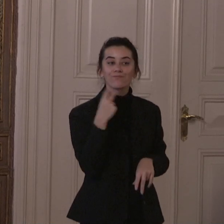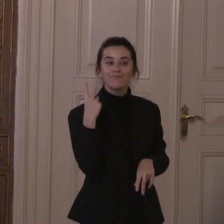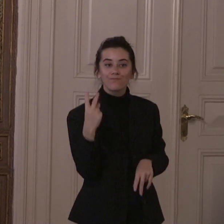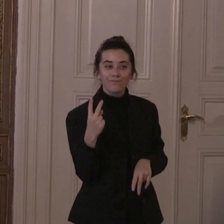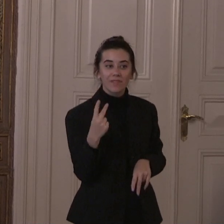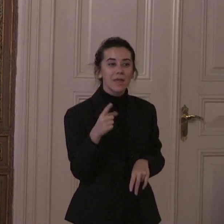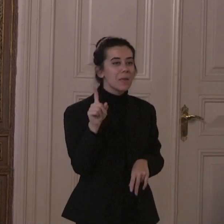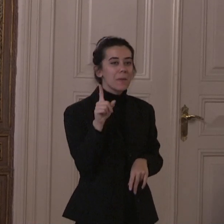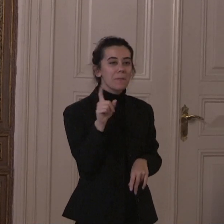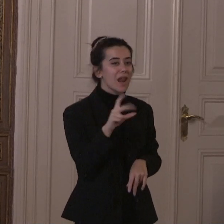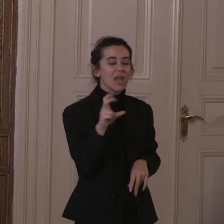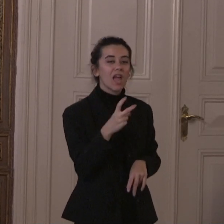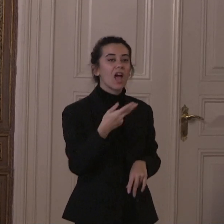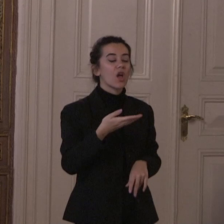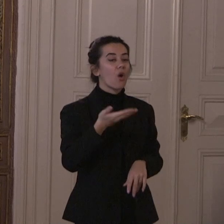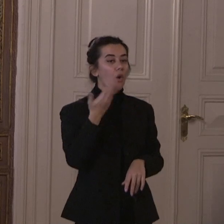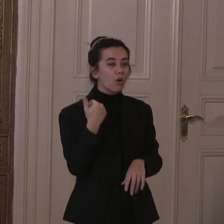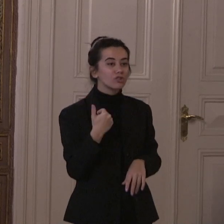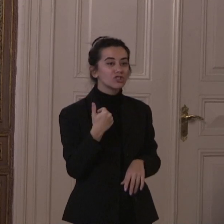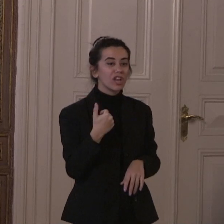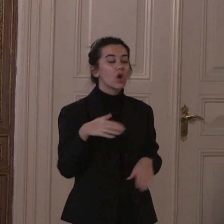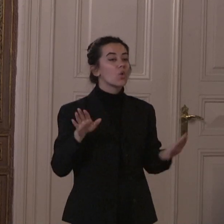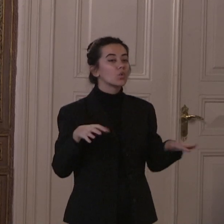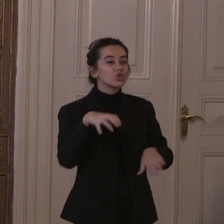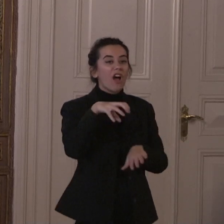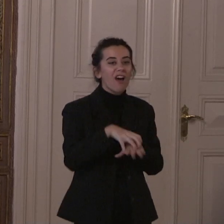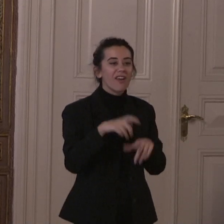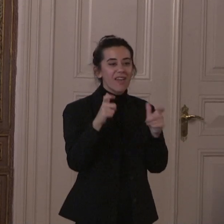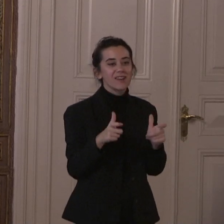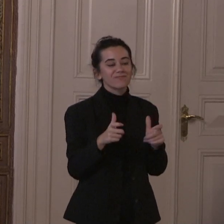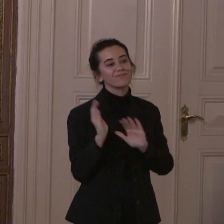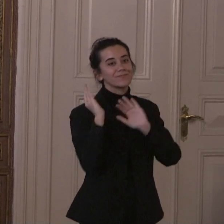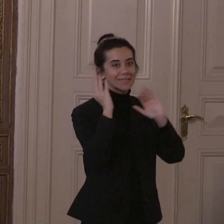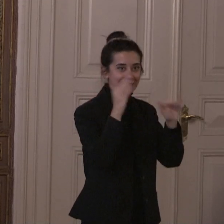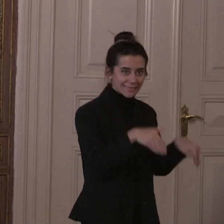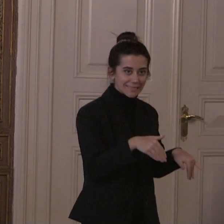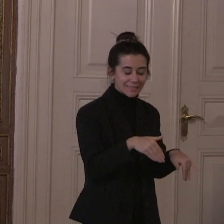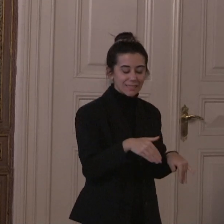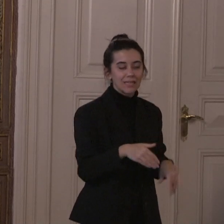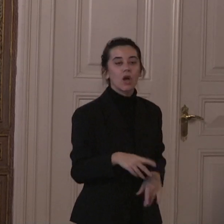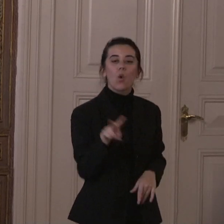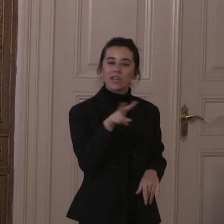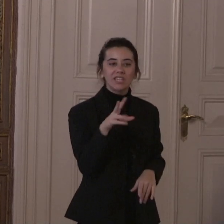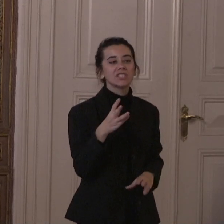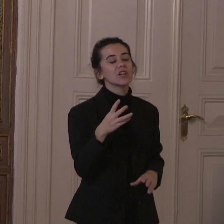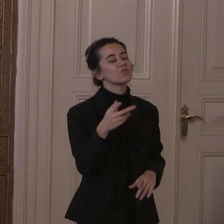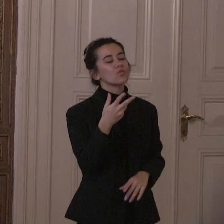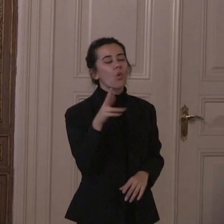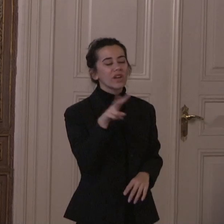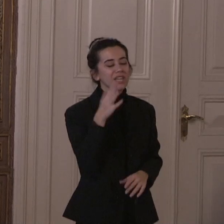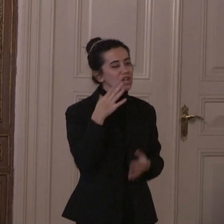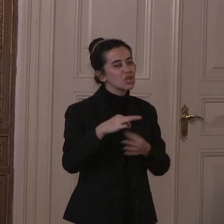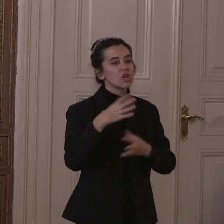yine Didem Akgüz arkadaşımız gibi Kuşadası'na gönderdik. Onlar ikisi de bu birime çok değer vermiş iki kişiydi.